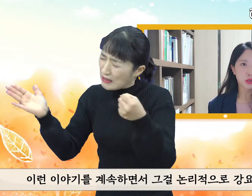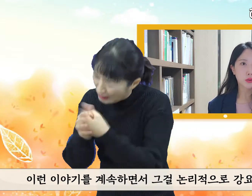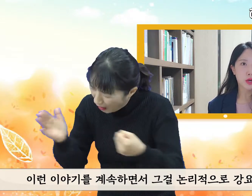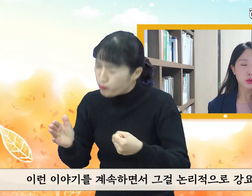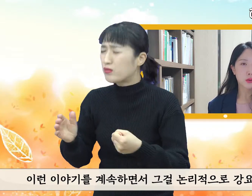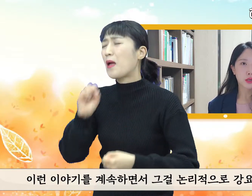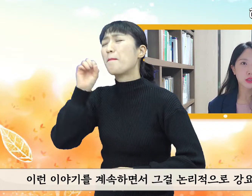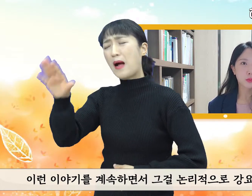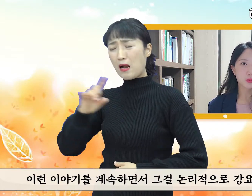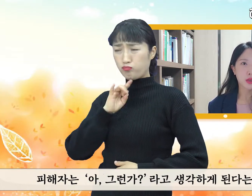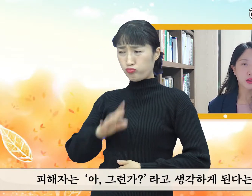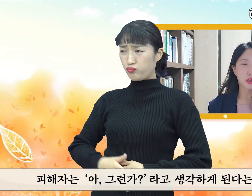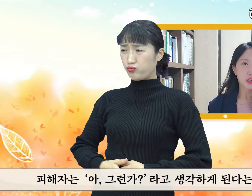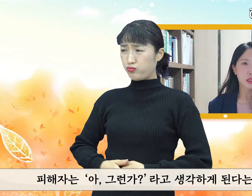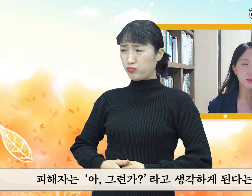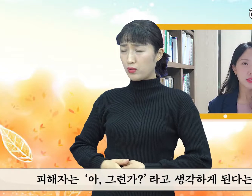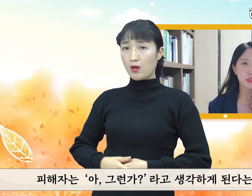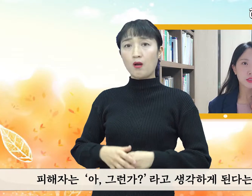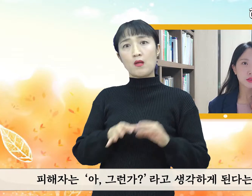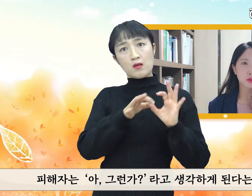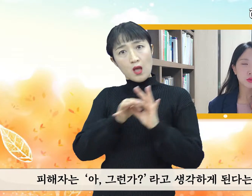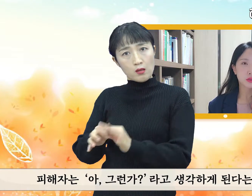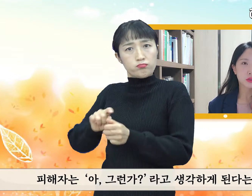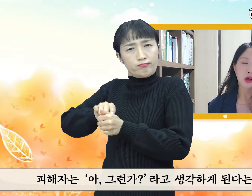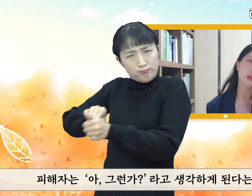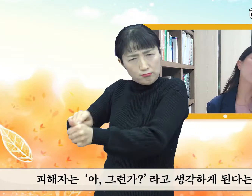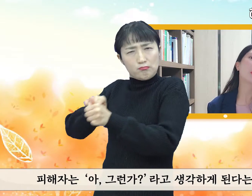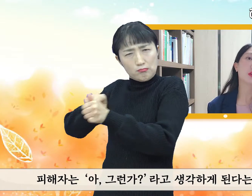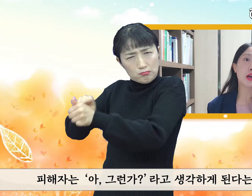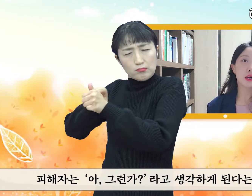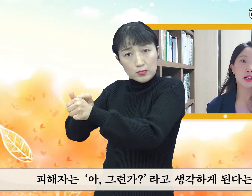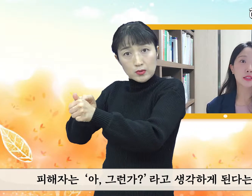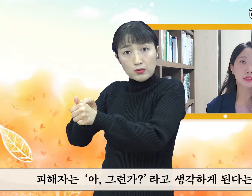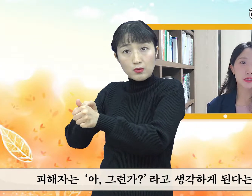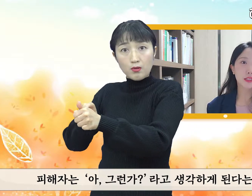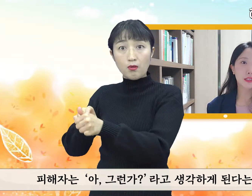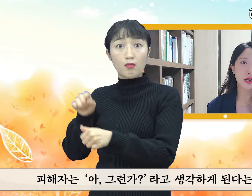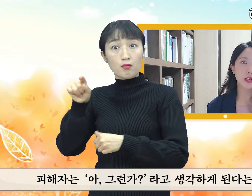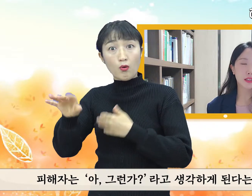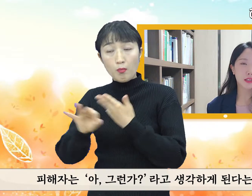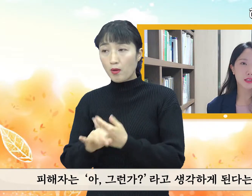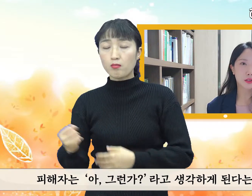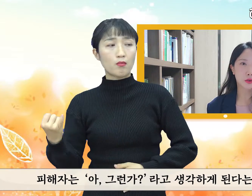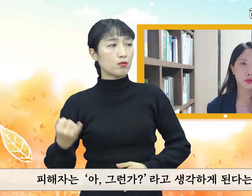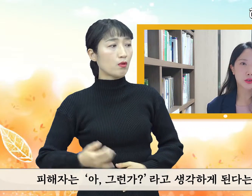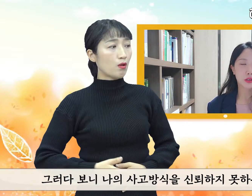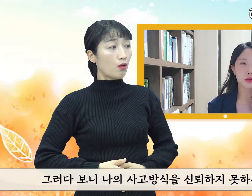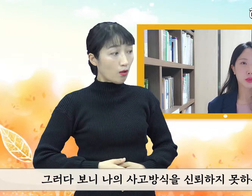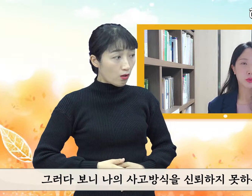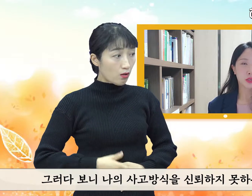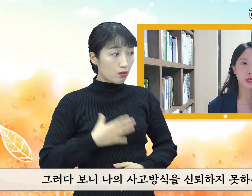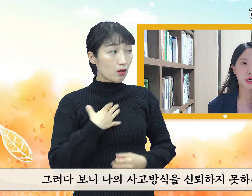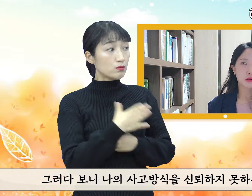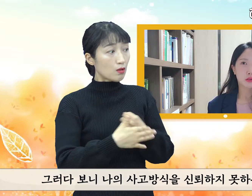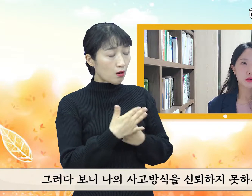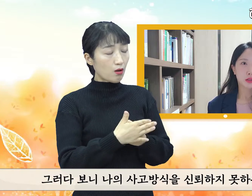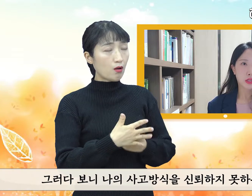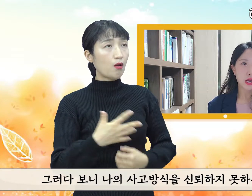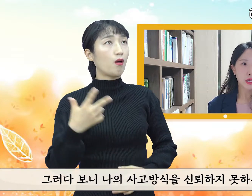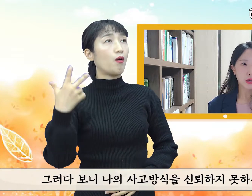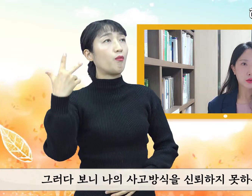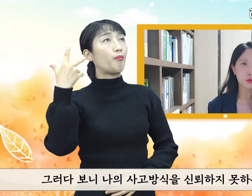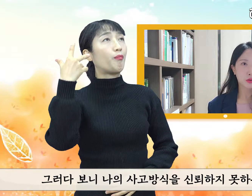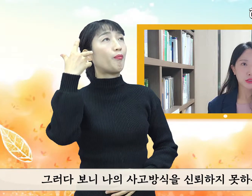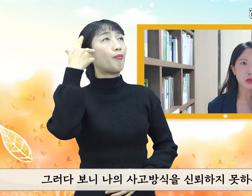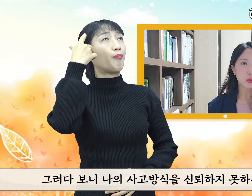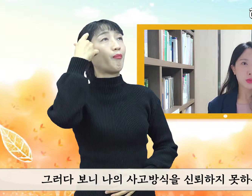논리적으로 계속 강요를 하다 보면 이 피해자 같은 경우는 아 그런가? 라는 이제 생각을 하게 된다라는 거예요. 그러다 보니까